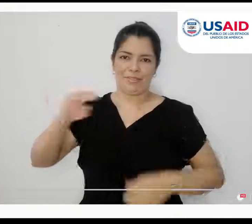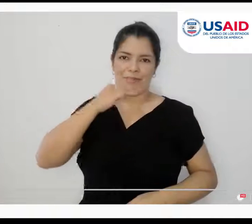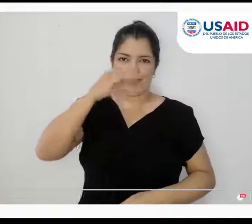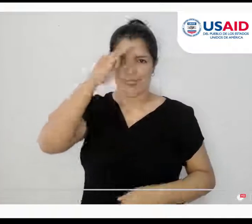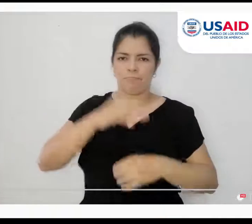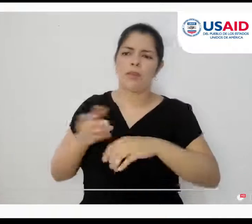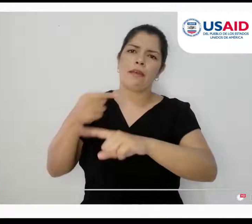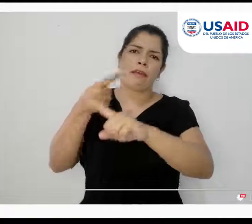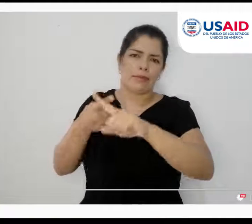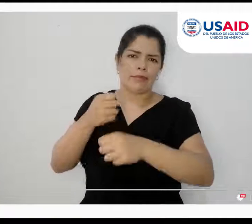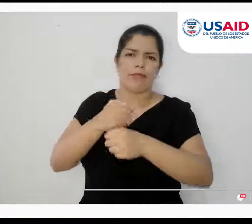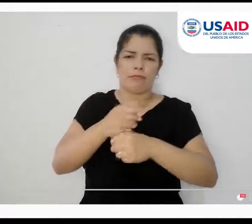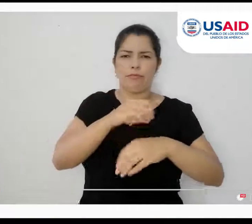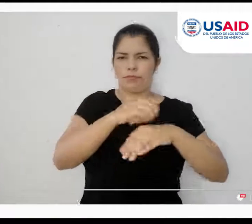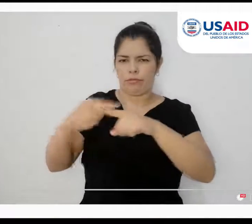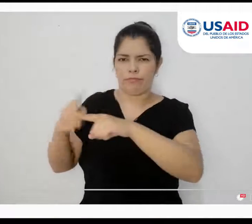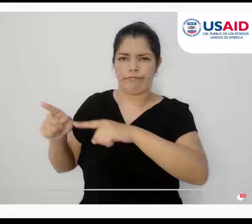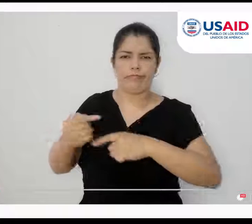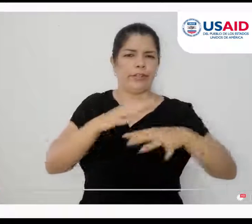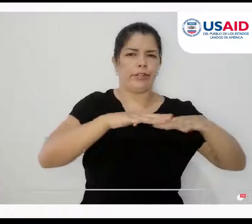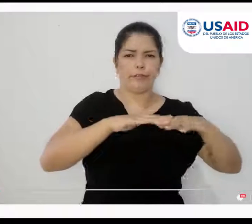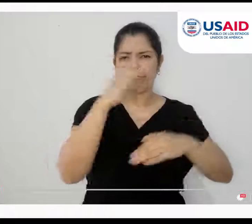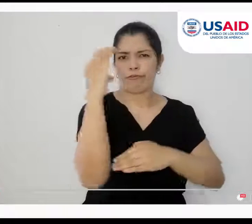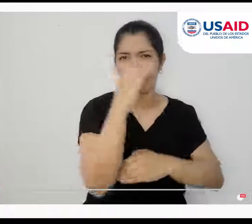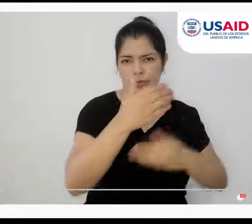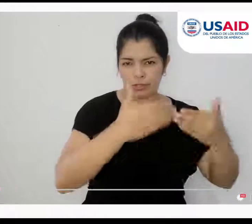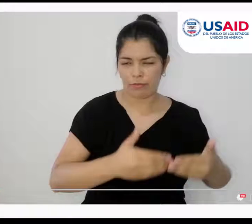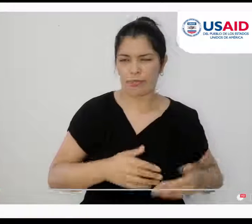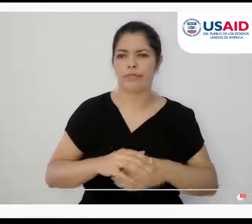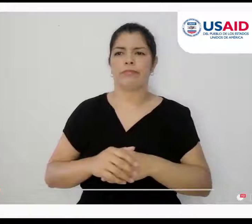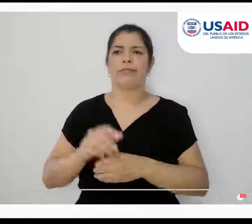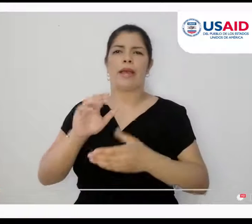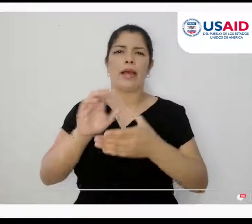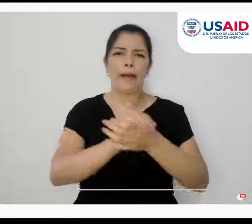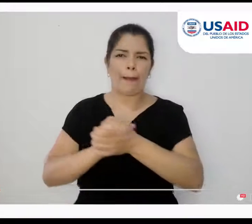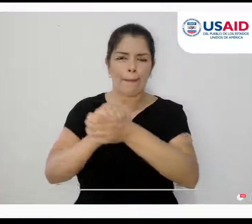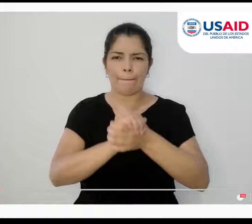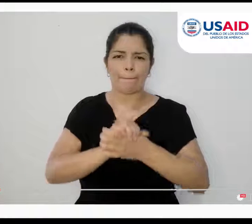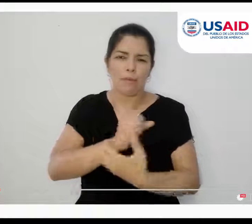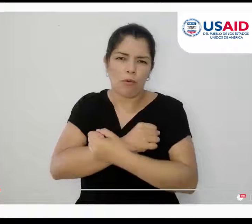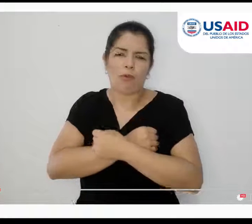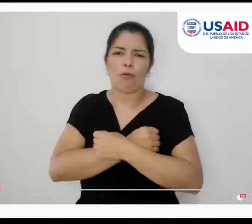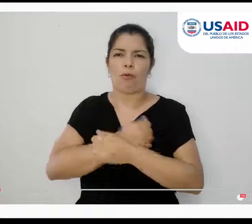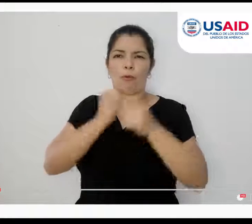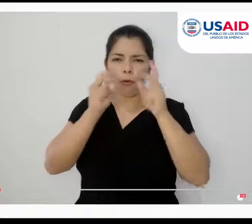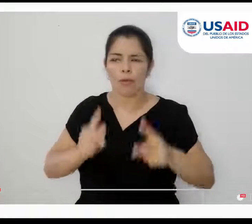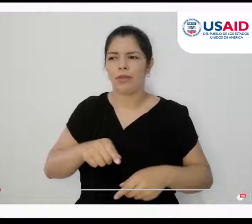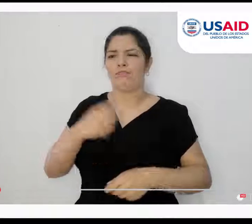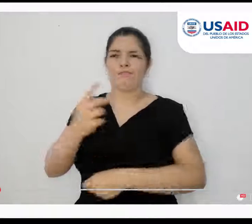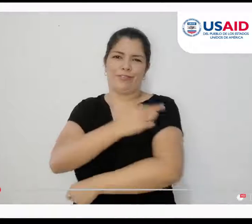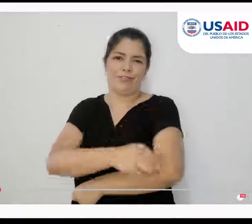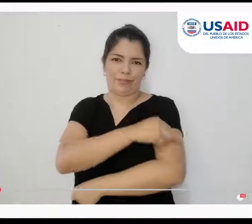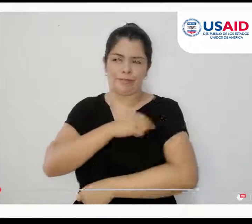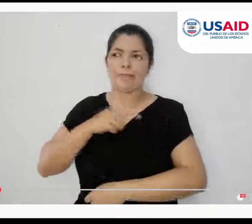diferentes organizaciones como Redescol, Amigos con Calor Humano y la Cruz Roja. A partir de su experiencia en proyectos para población